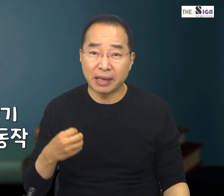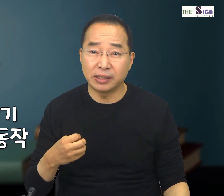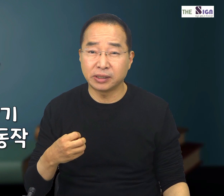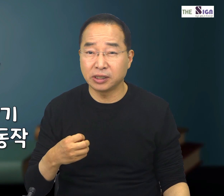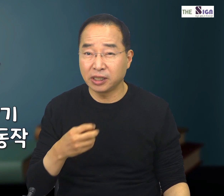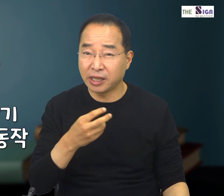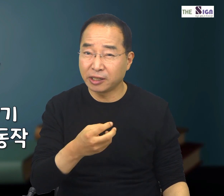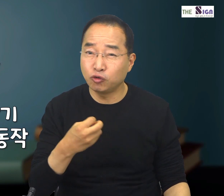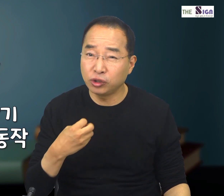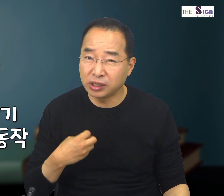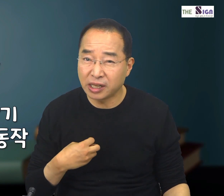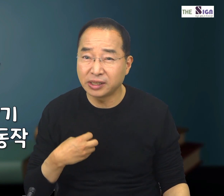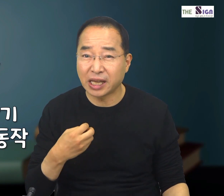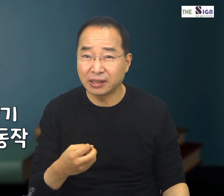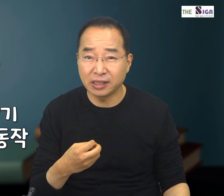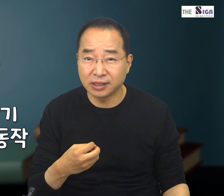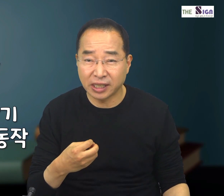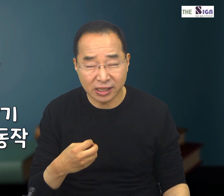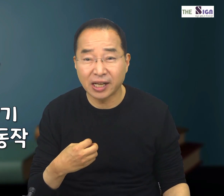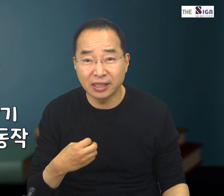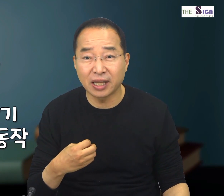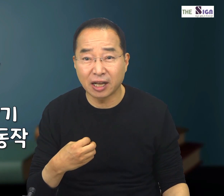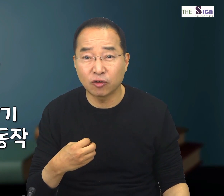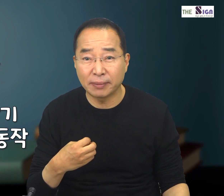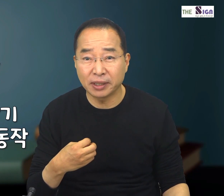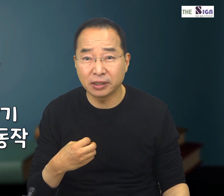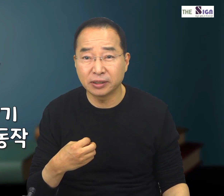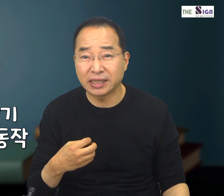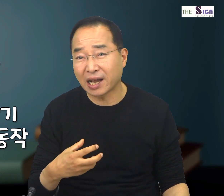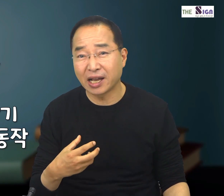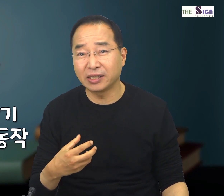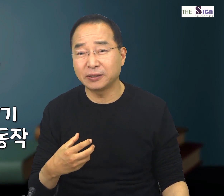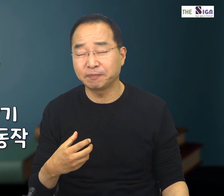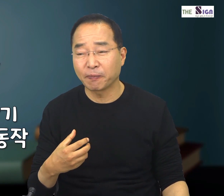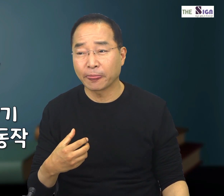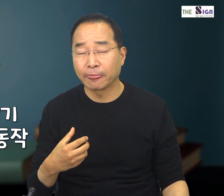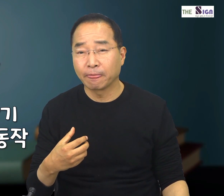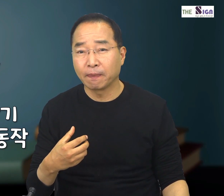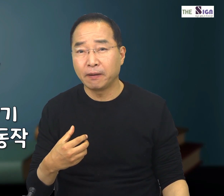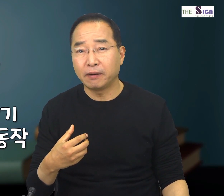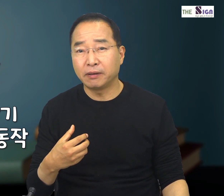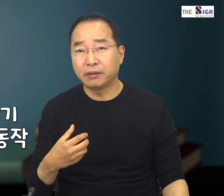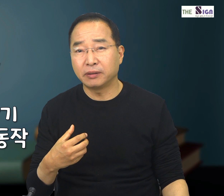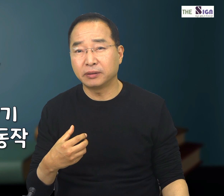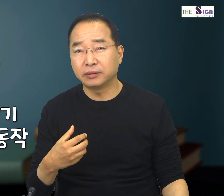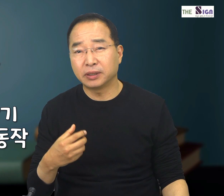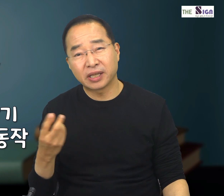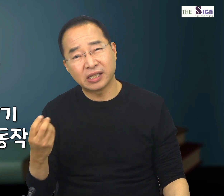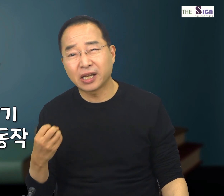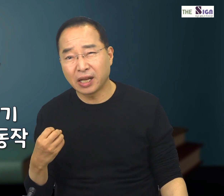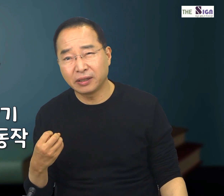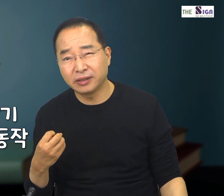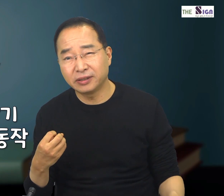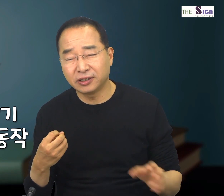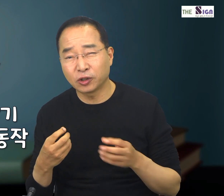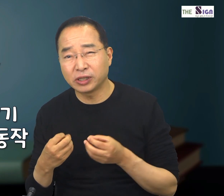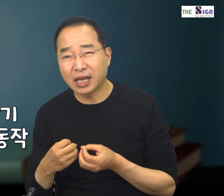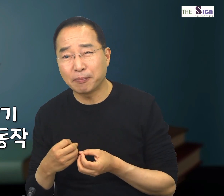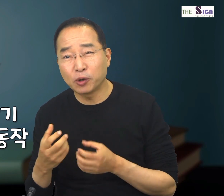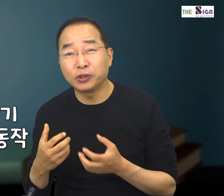말지 이게 내 유익이 될지 안 될지 계산한다라고 하면은 약간은 그냥 계산은 적이다 뭐 이런 식의